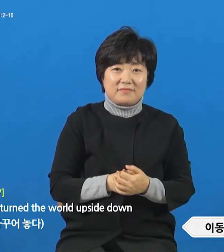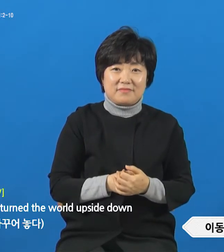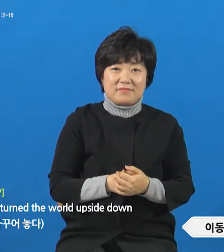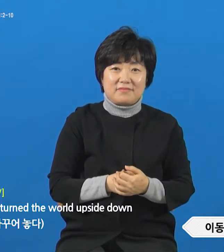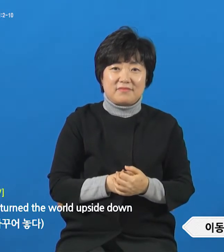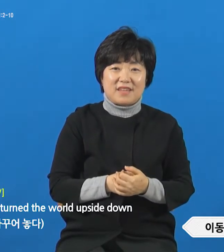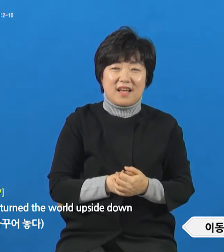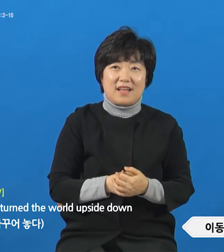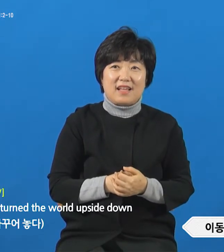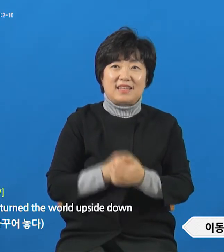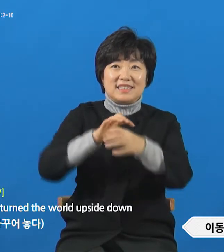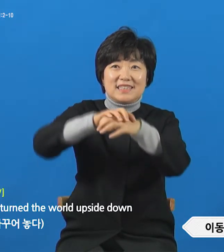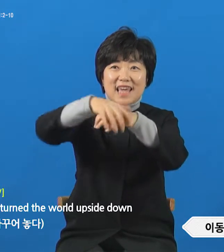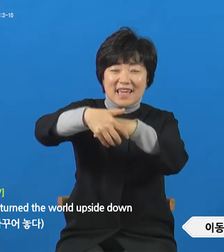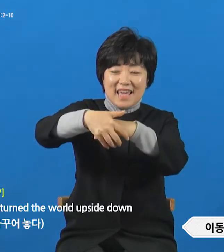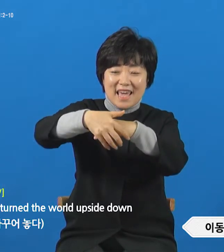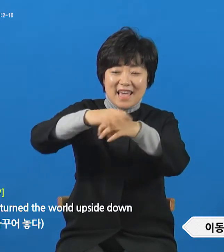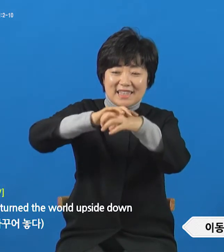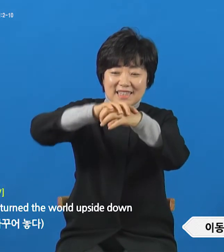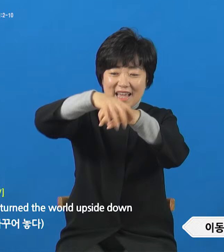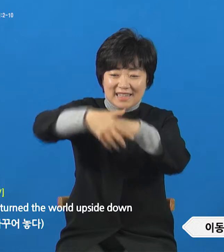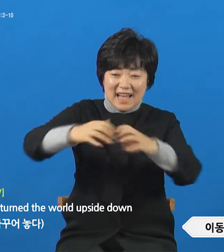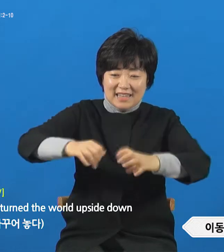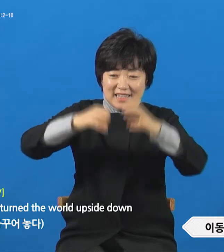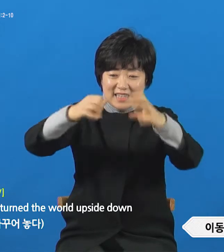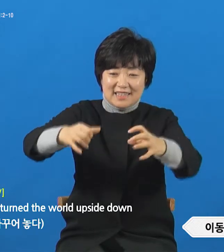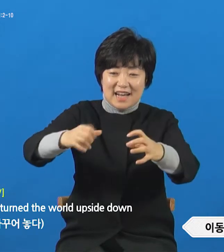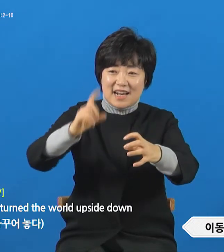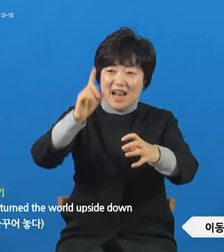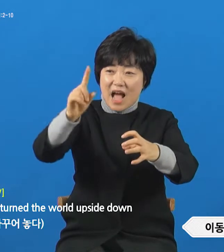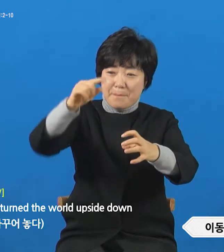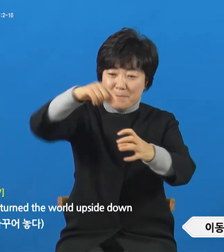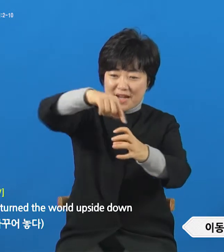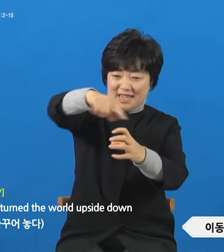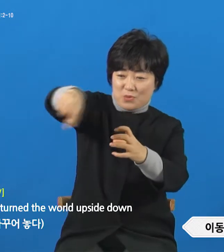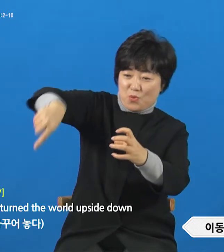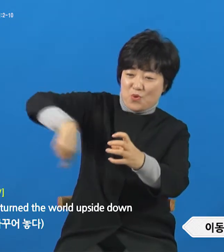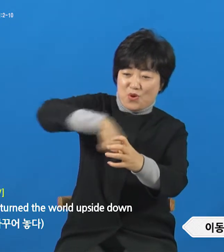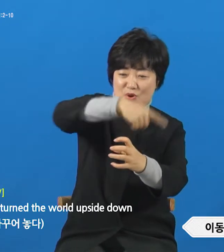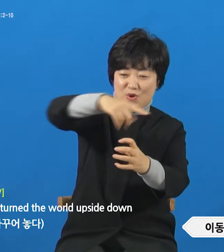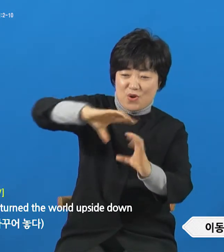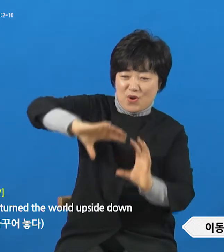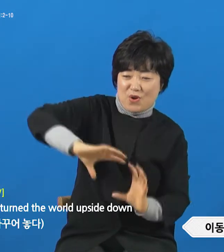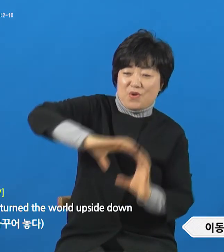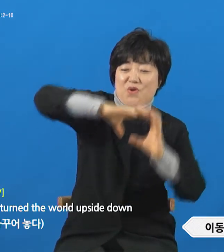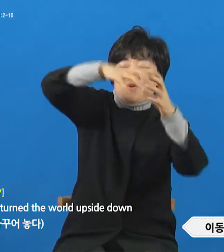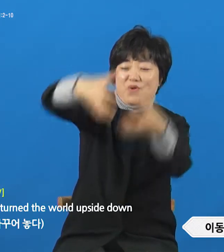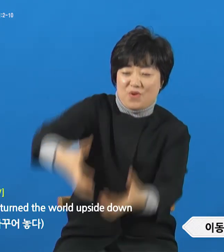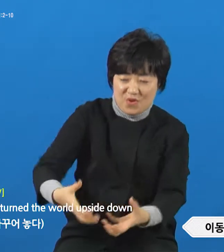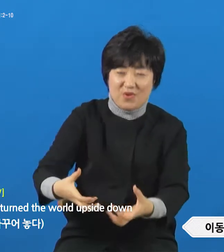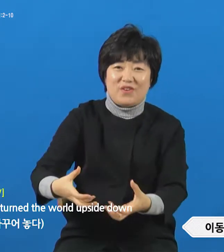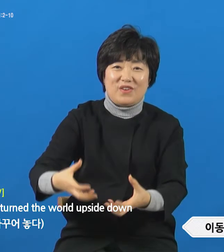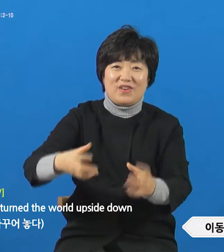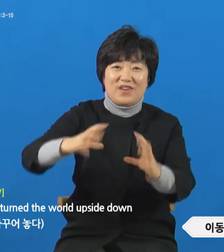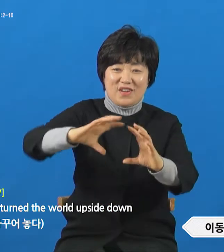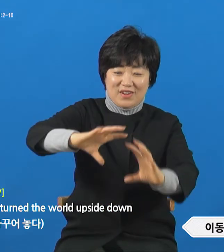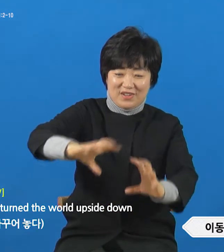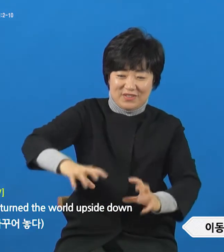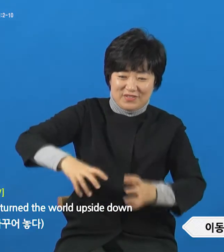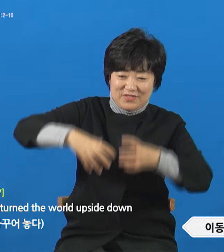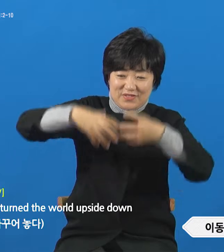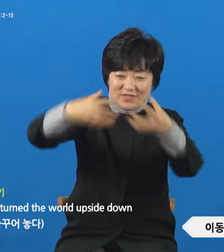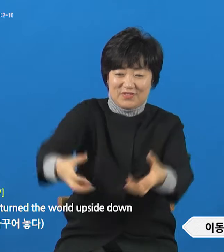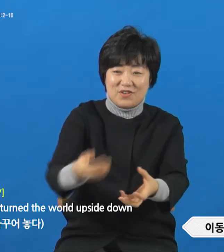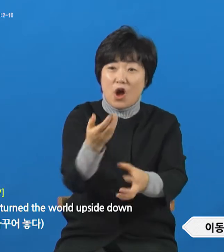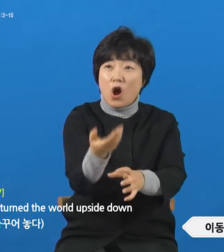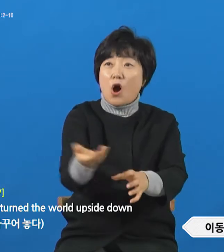world. 세상을 한 바퀴 이렇게 턴했어요. 세상을 돌려갖고 upside 시켜서